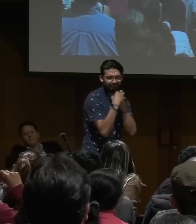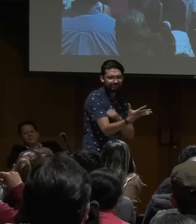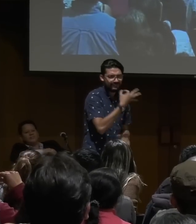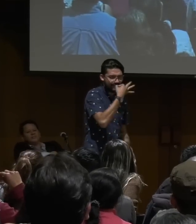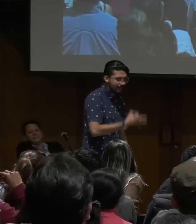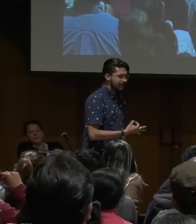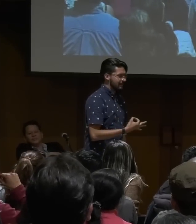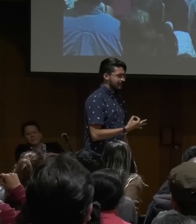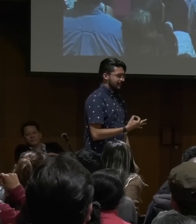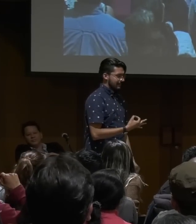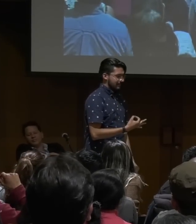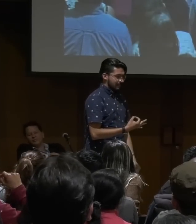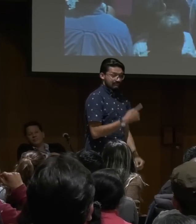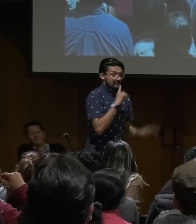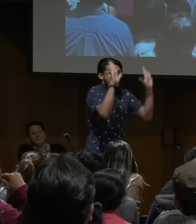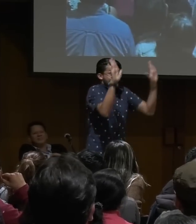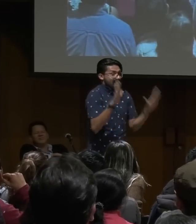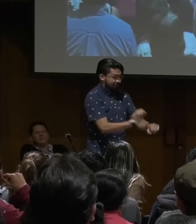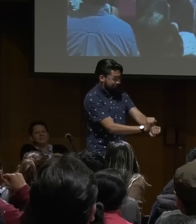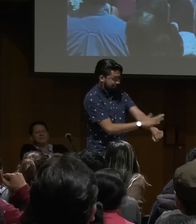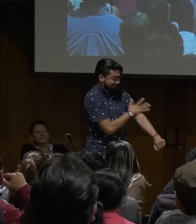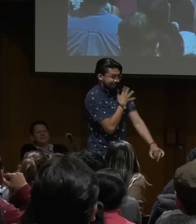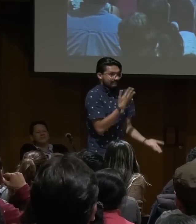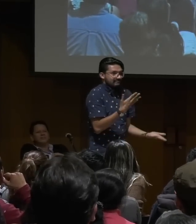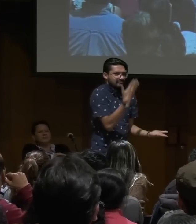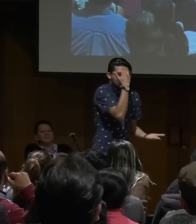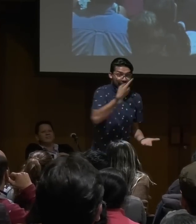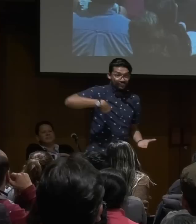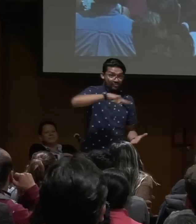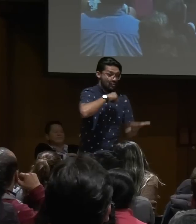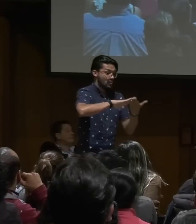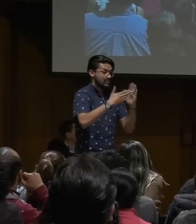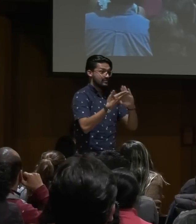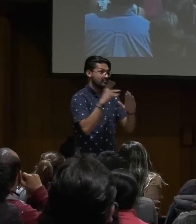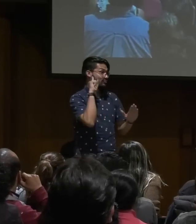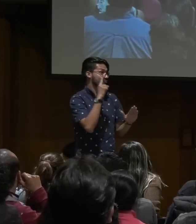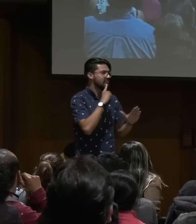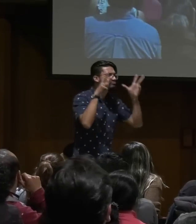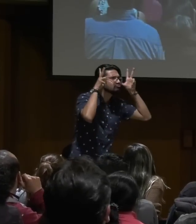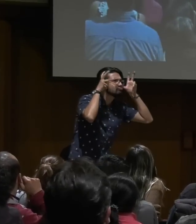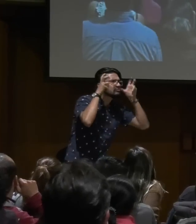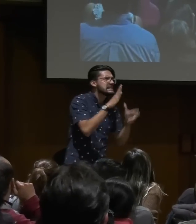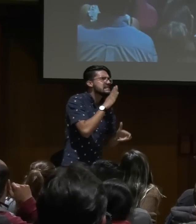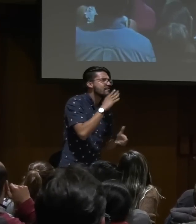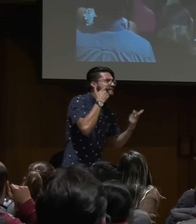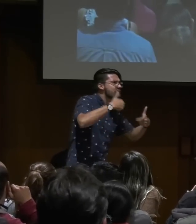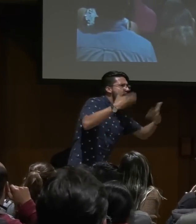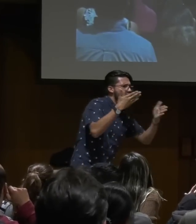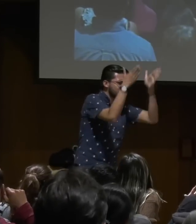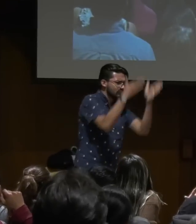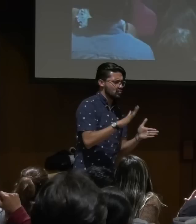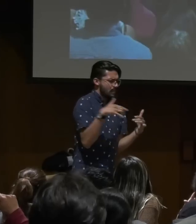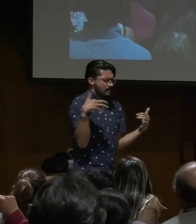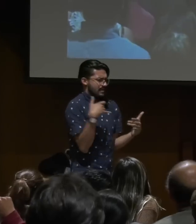también. Yo de verdad y de manera sincera me siento maravillado con este espacio. Nosotros